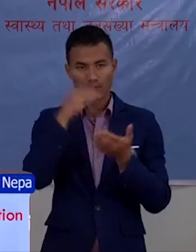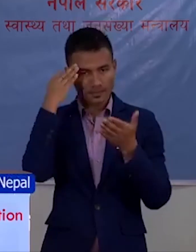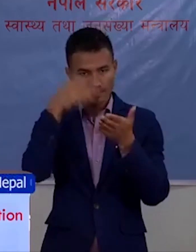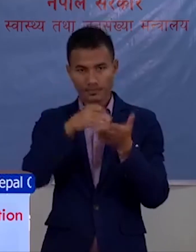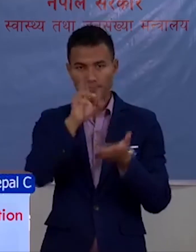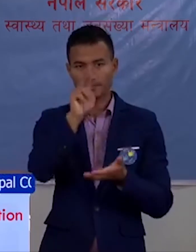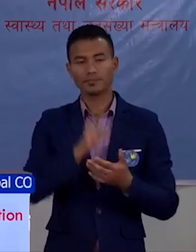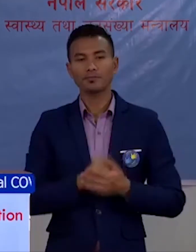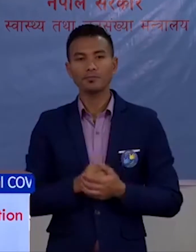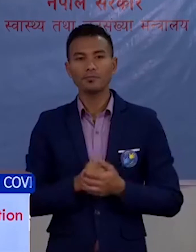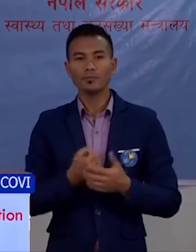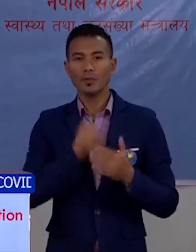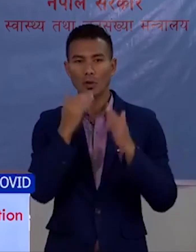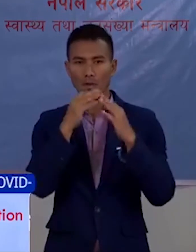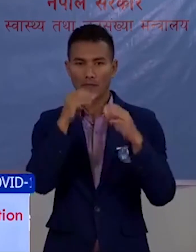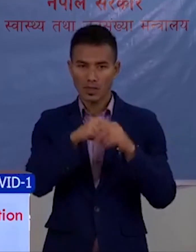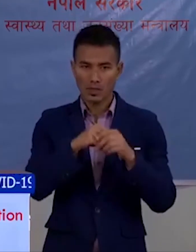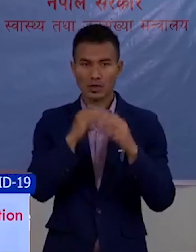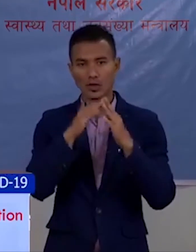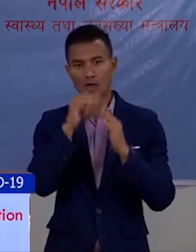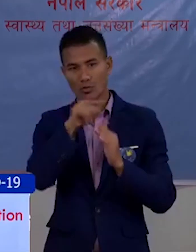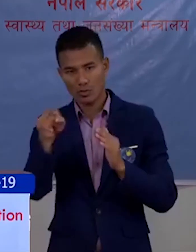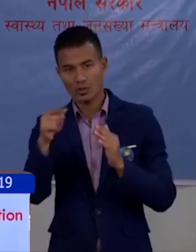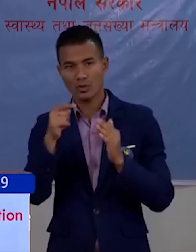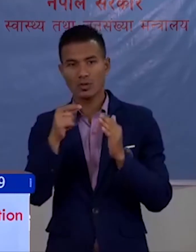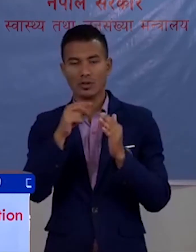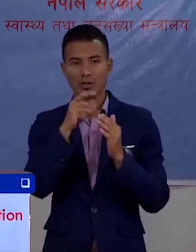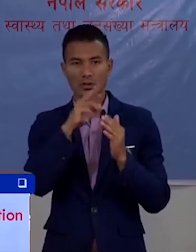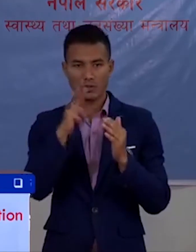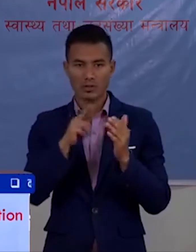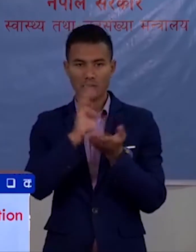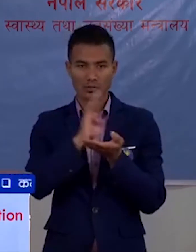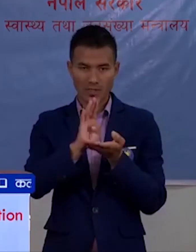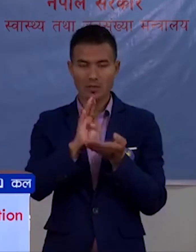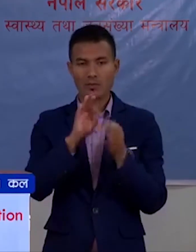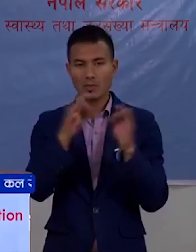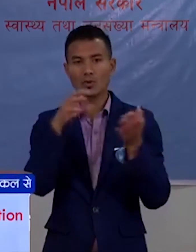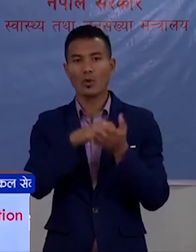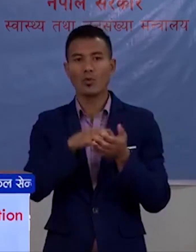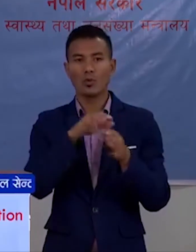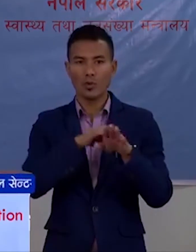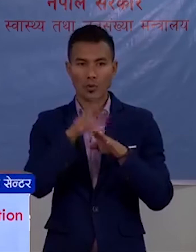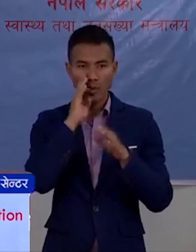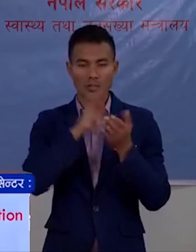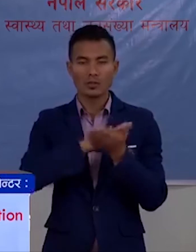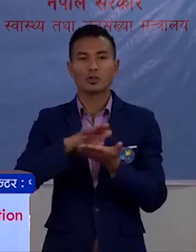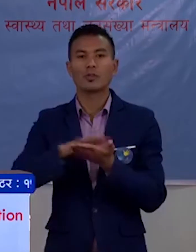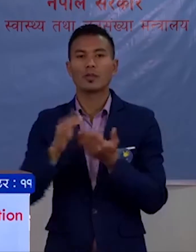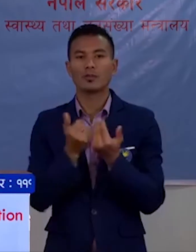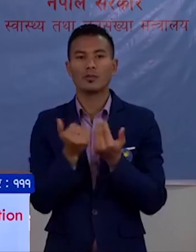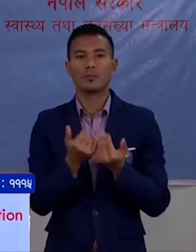दिउँ। आफ्नो घरभित्र, घर वरपर, करेसाबारी जस्ता ठाउँहरूमा सरसफाइ